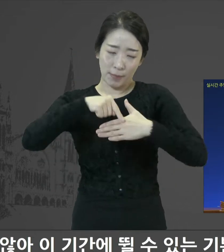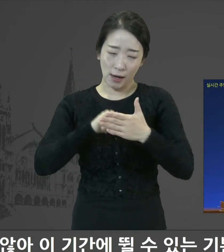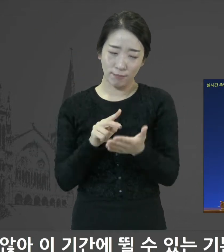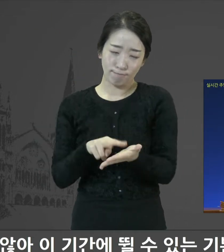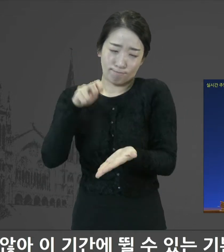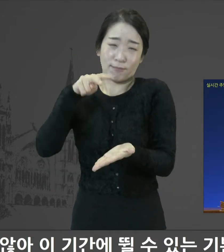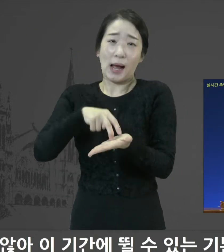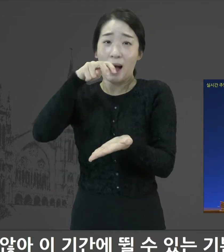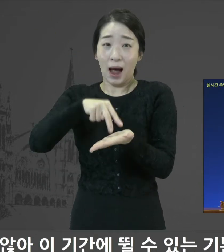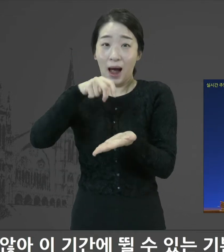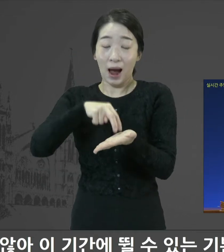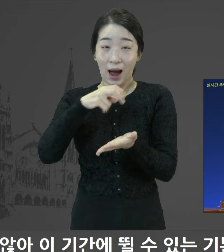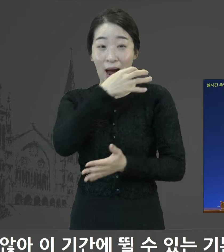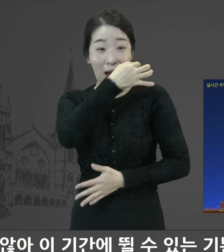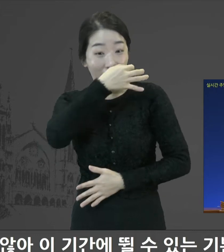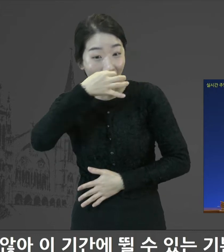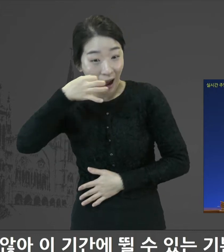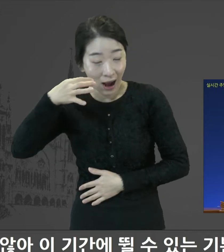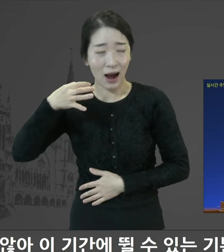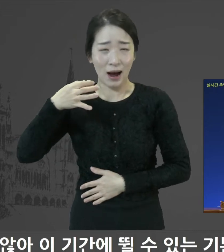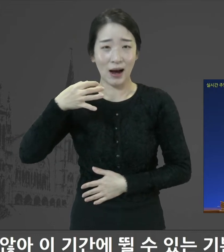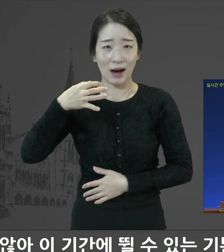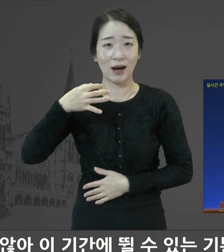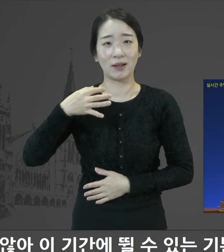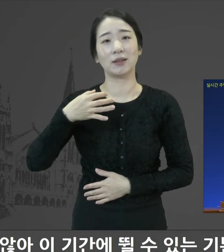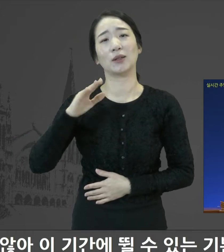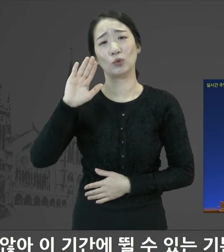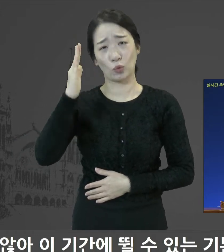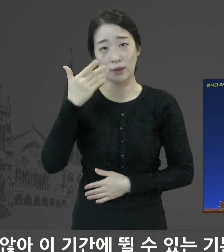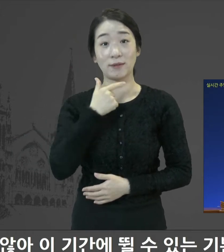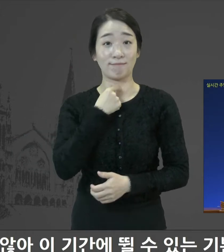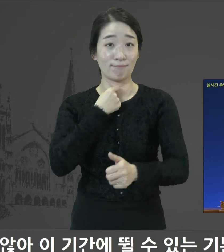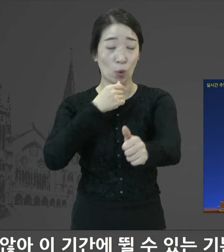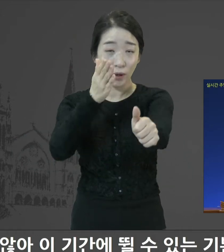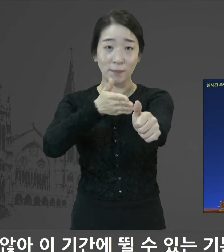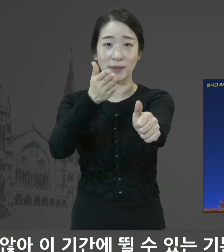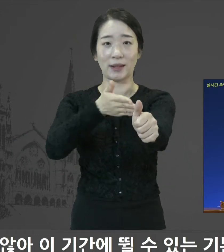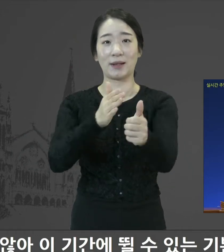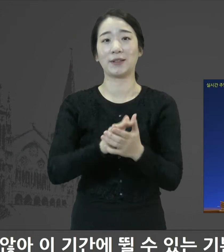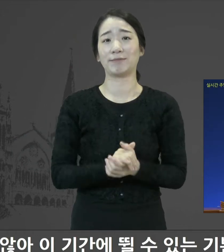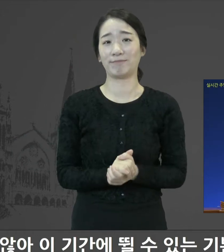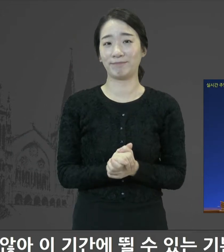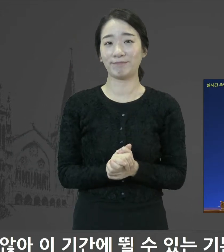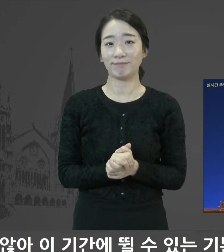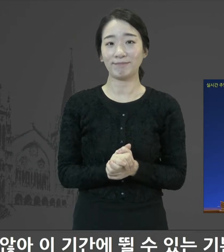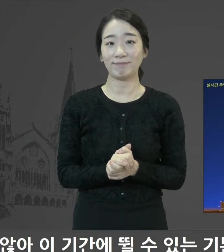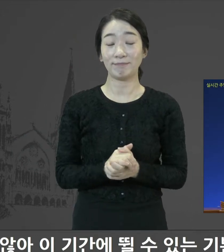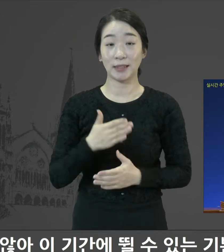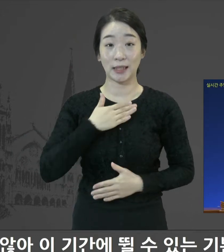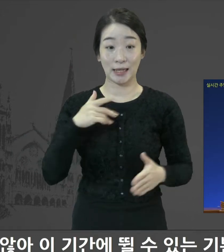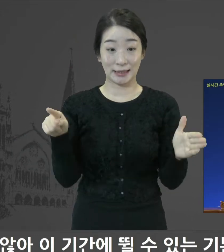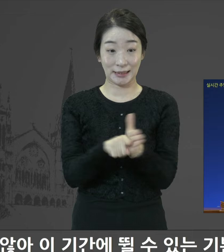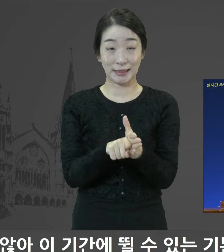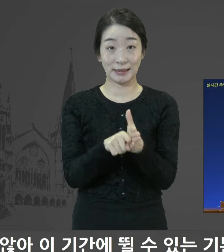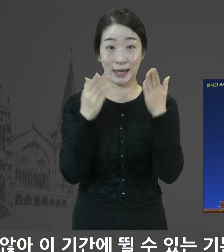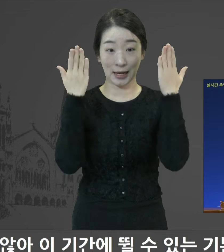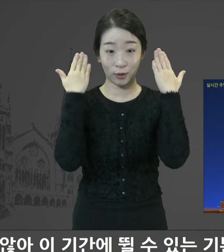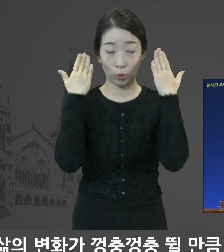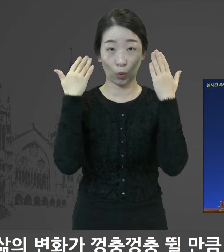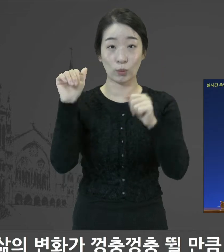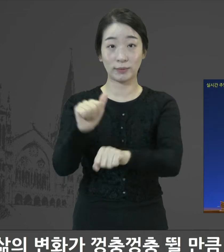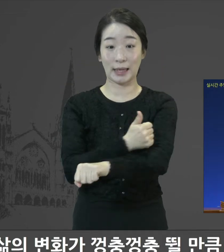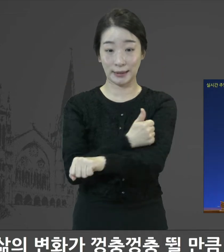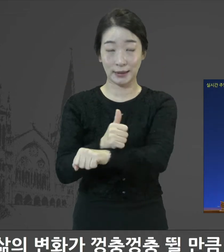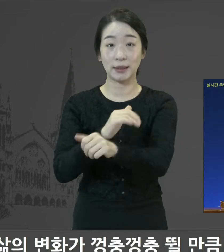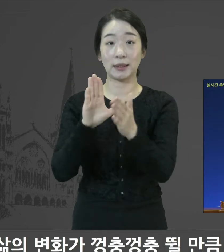만한 일. 저에게는 이런 그 경험이 있었는데요. 신학교 다닐 때 저는 이제